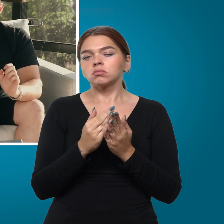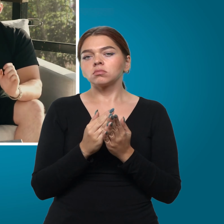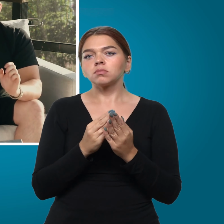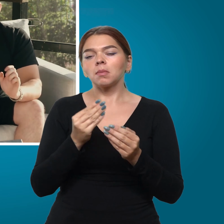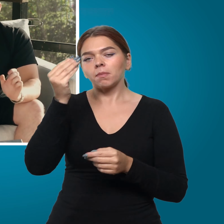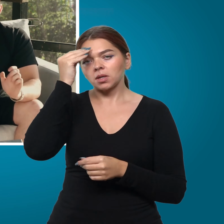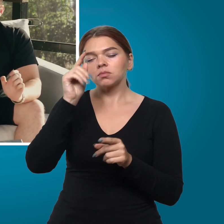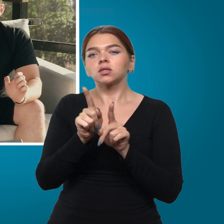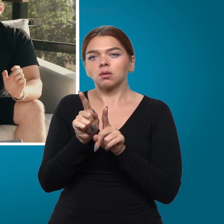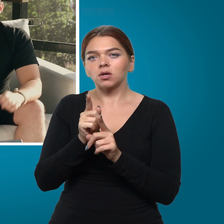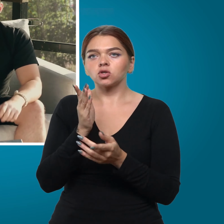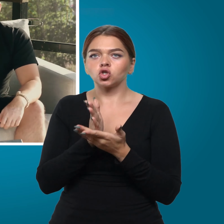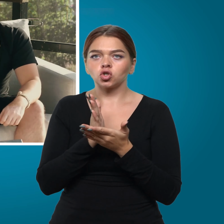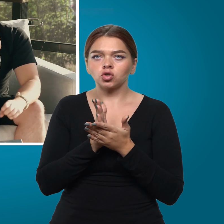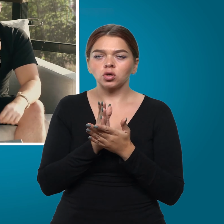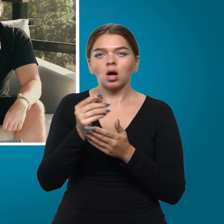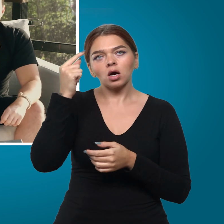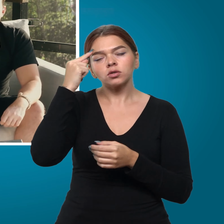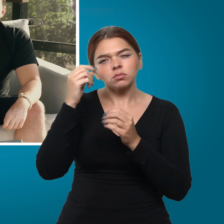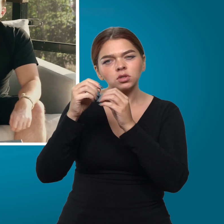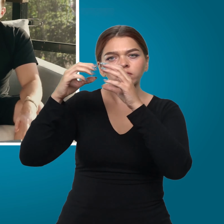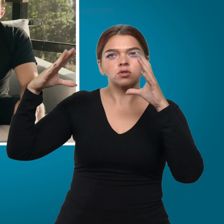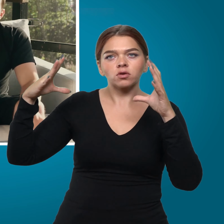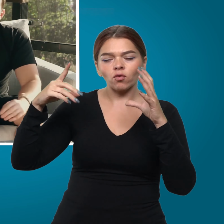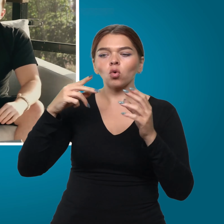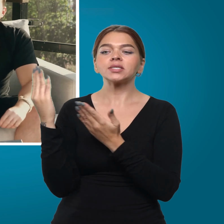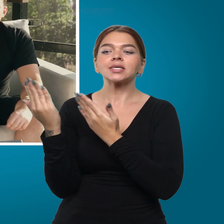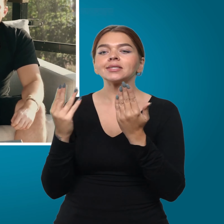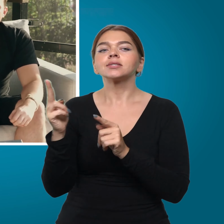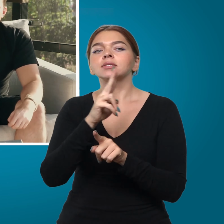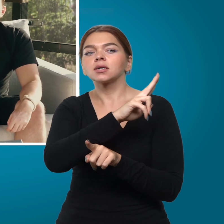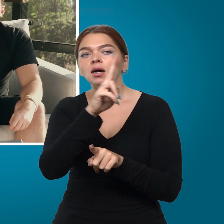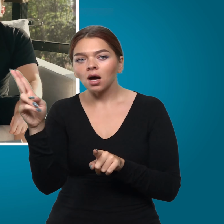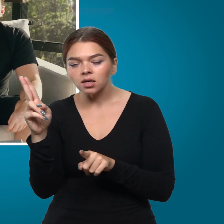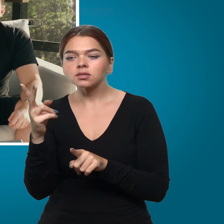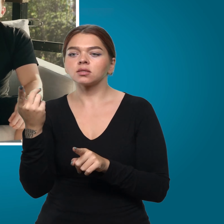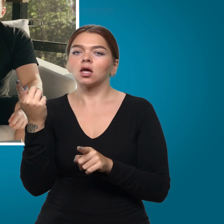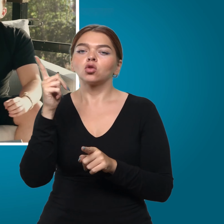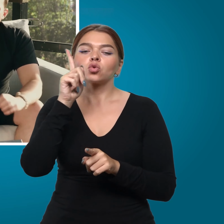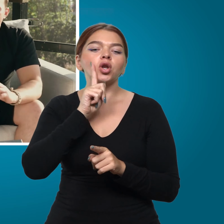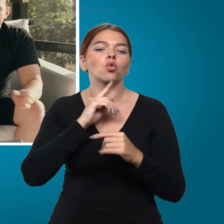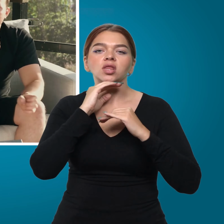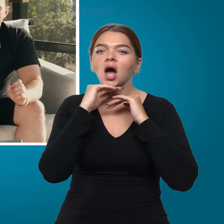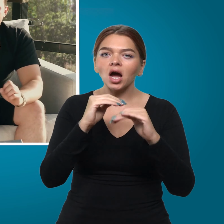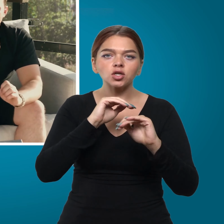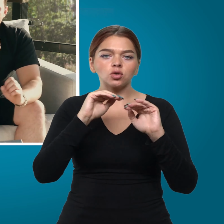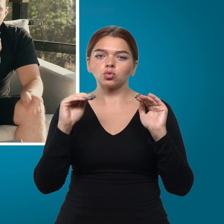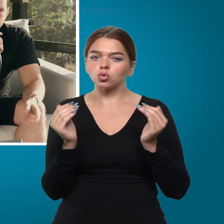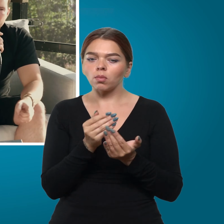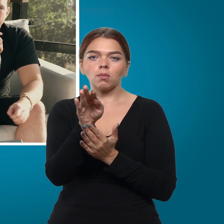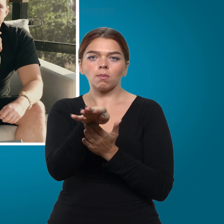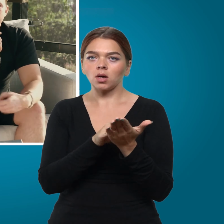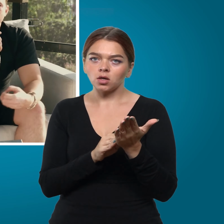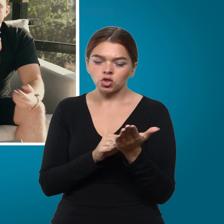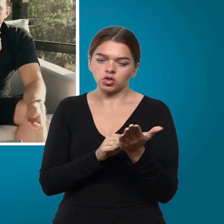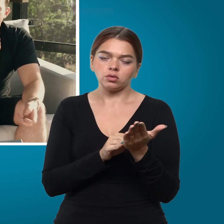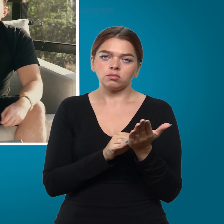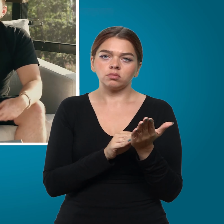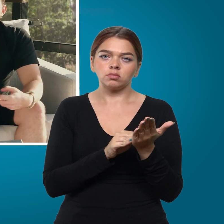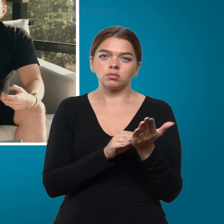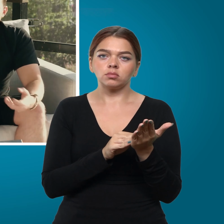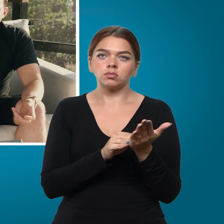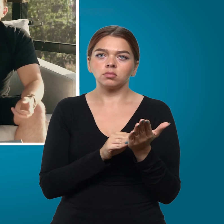jinai tokia trumputė, net kitiems sako, per trumpai yra. Tai irgi buvo su tam tikrom mintim, kad įsivaizdavau iš karto, kas yra mano skaitytojas, kad jo